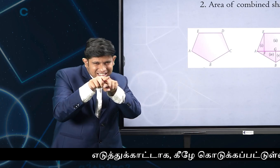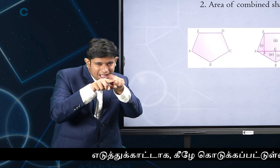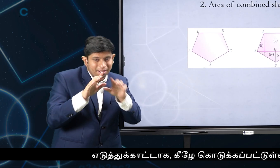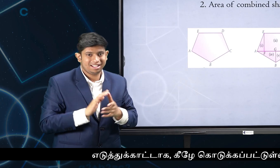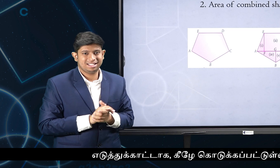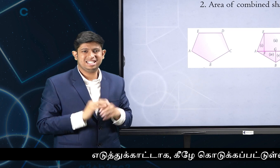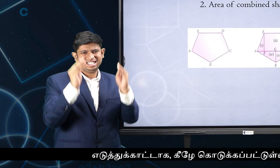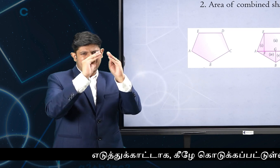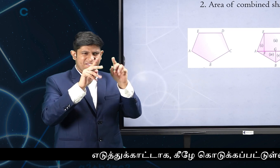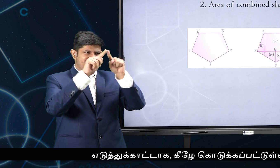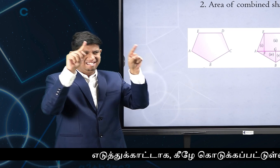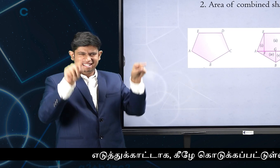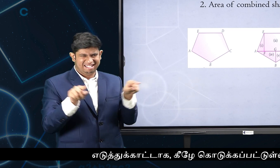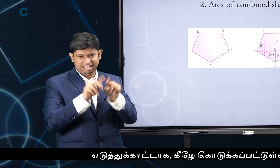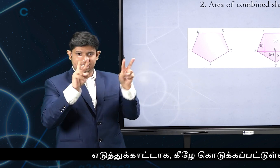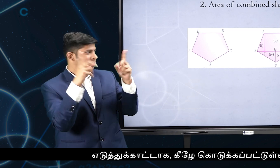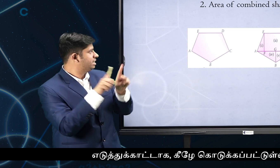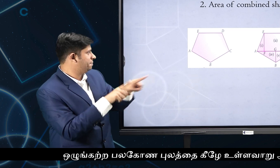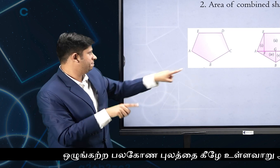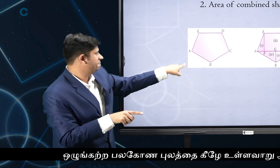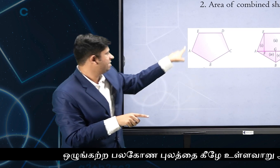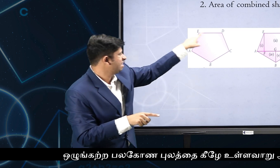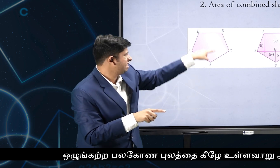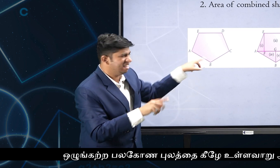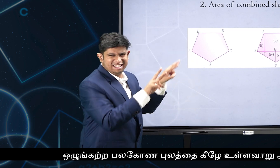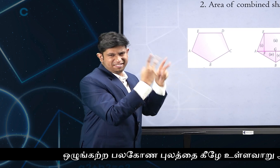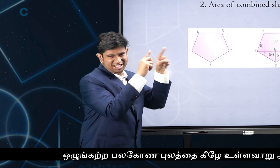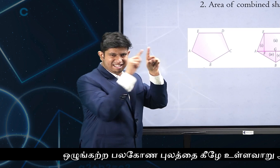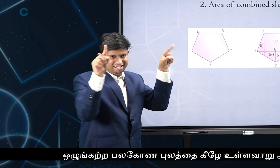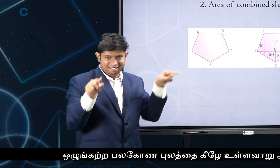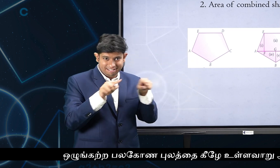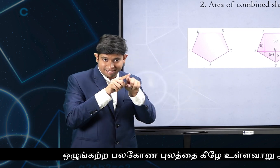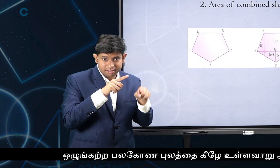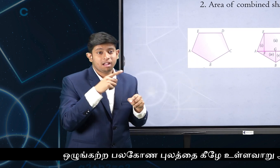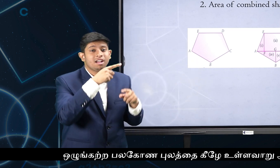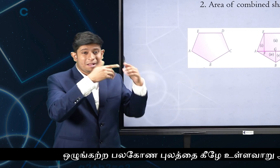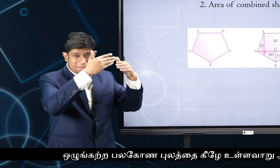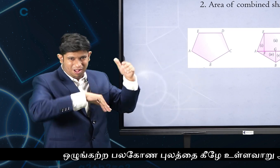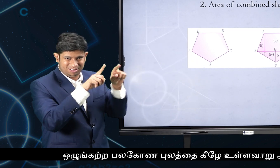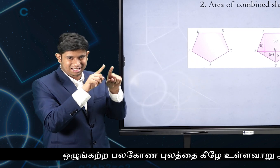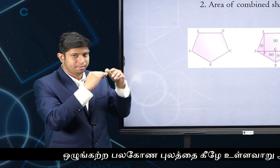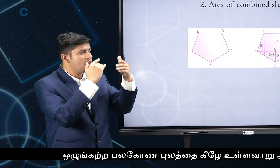எடுத்துக்காட்டாக, கீழே கொடுக்கப்பட்டுள்ள ஒரு ஒழுங்கற்ற பலகோண புலத்தை கீழே உள்ளவாறு